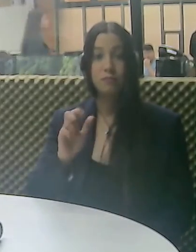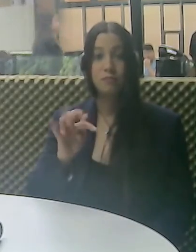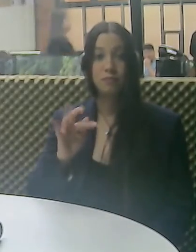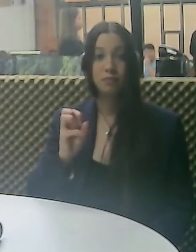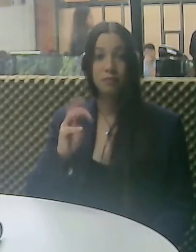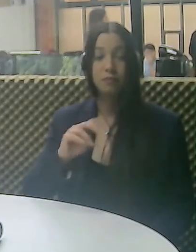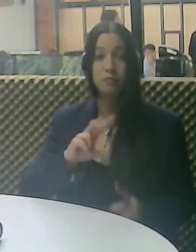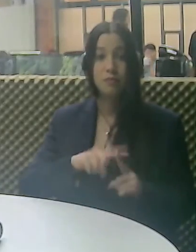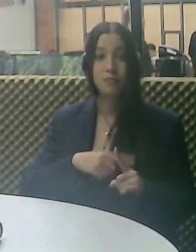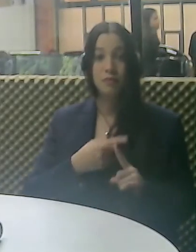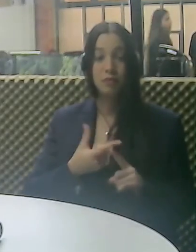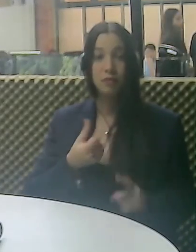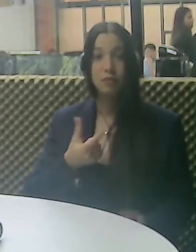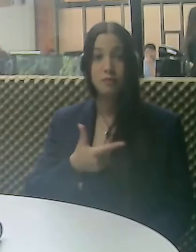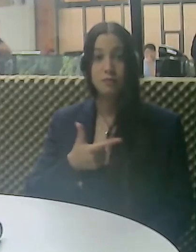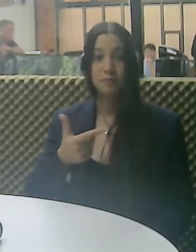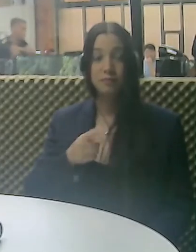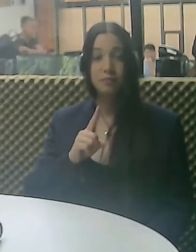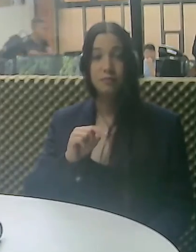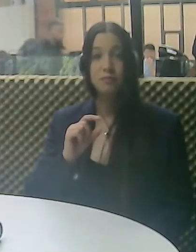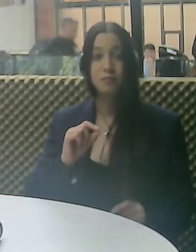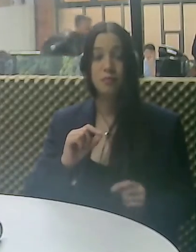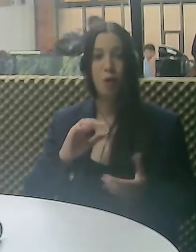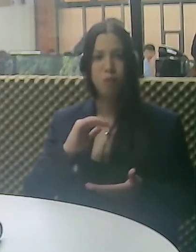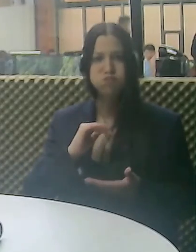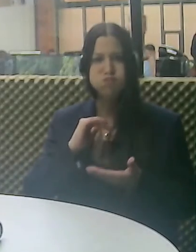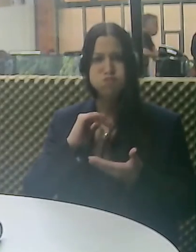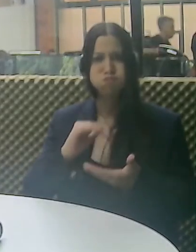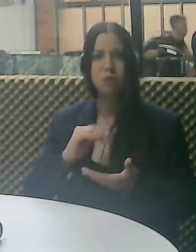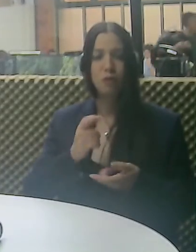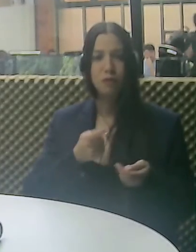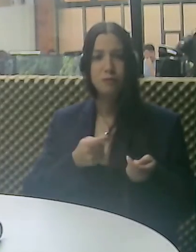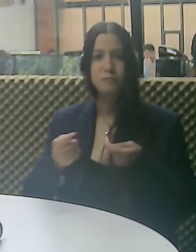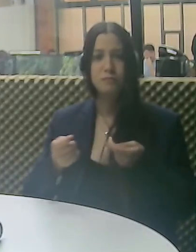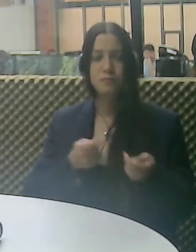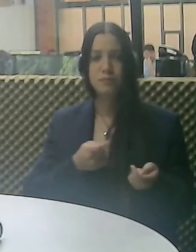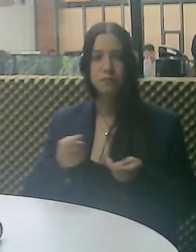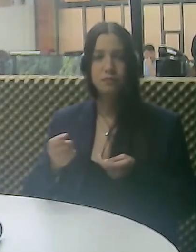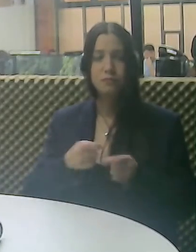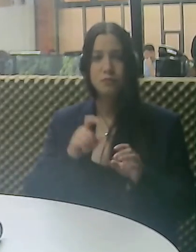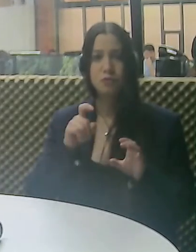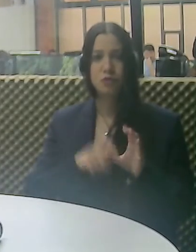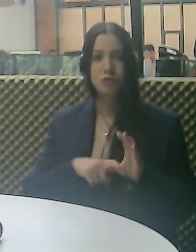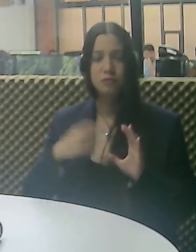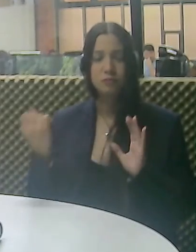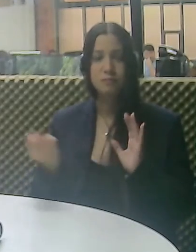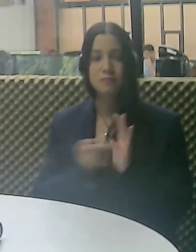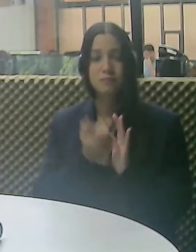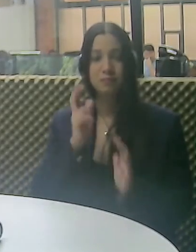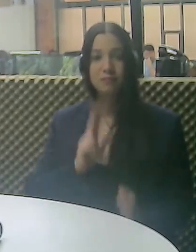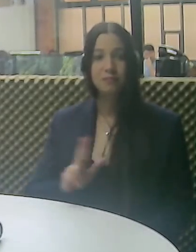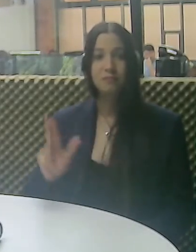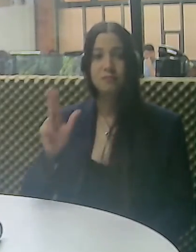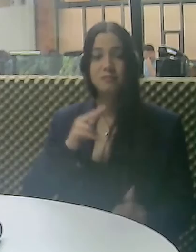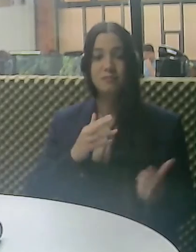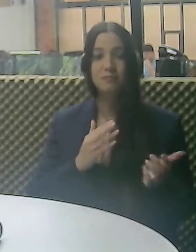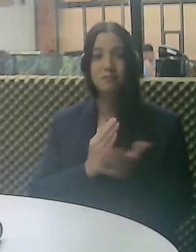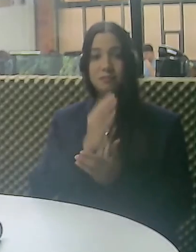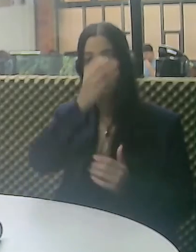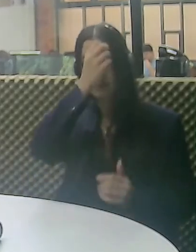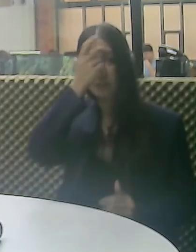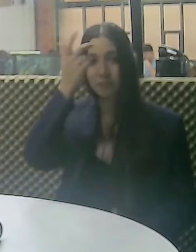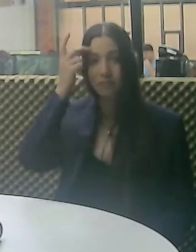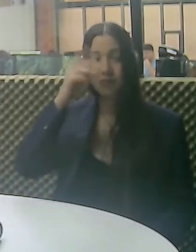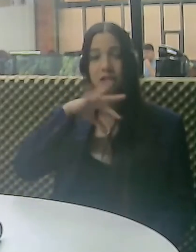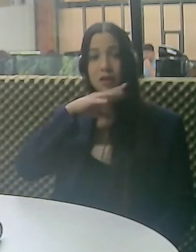Extra 2022. Trata-se do maior pacote de renegociação de dívidas da história de Uberlândia. lançado pelo prefeito Adelmo